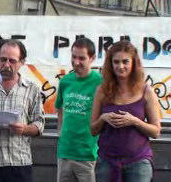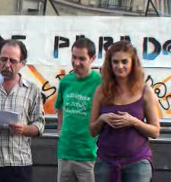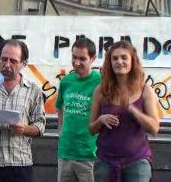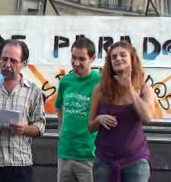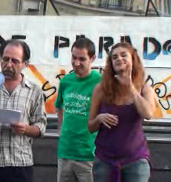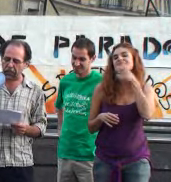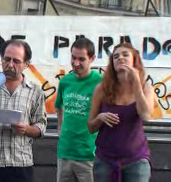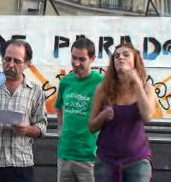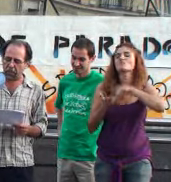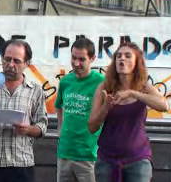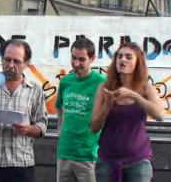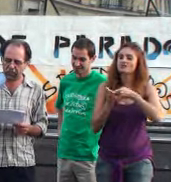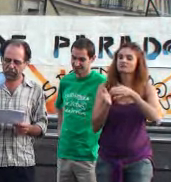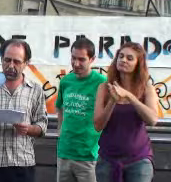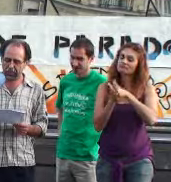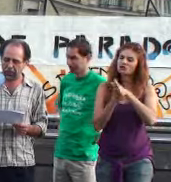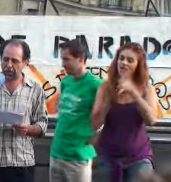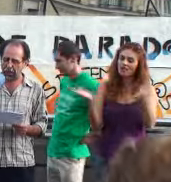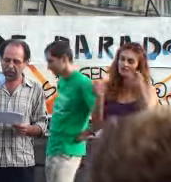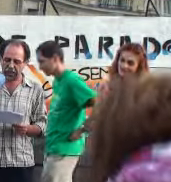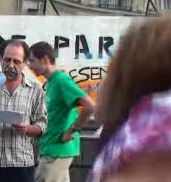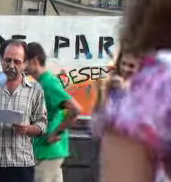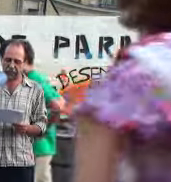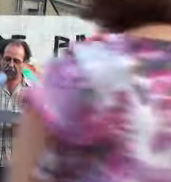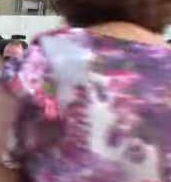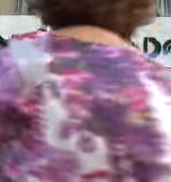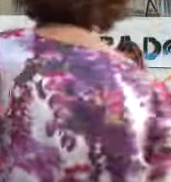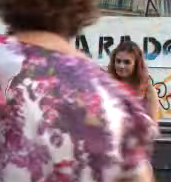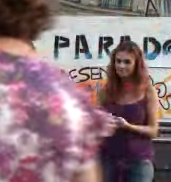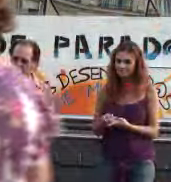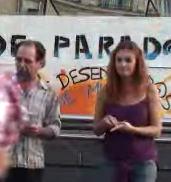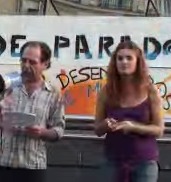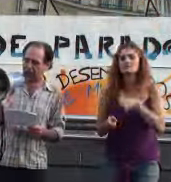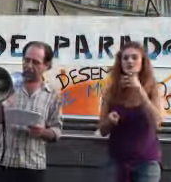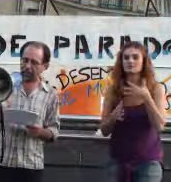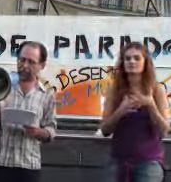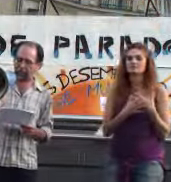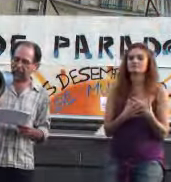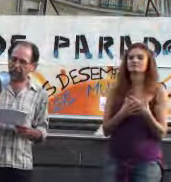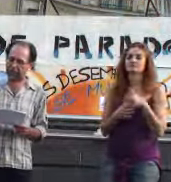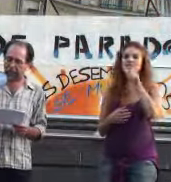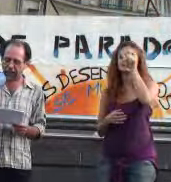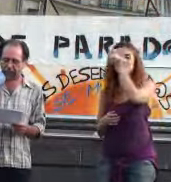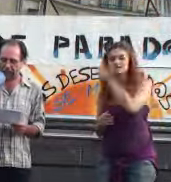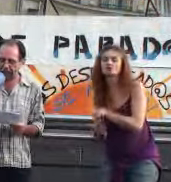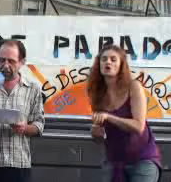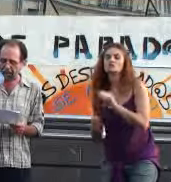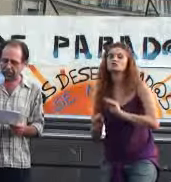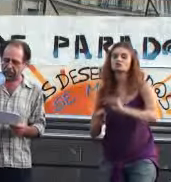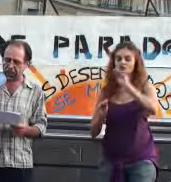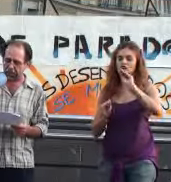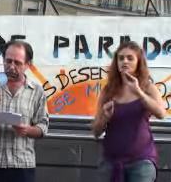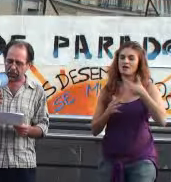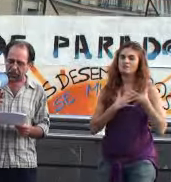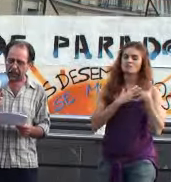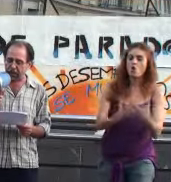Como decía, es un proyecto tan estimulante como no puede dejar de ser cuando se aunan las voluntades, las esperanzas y la